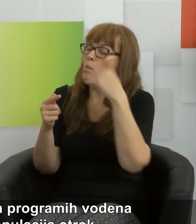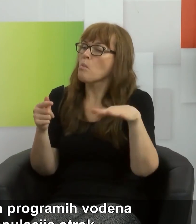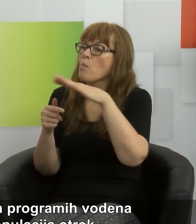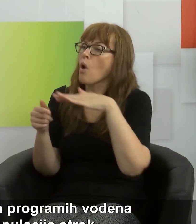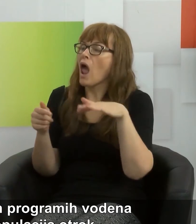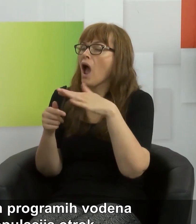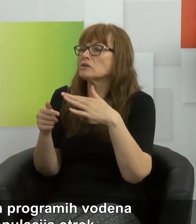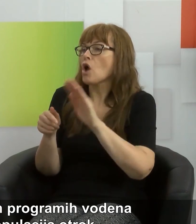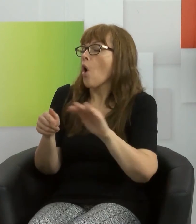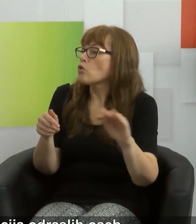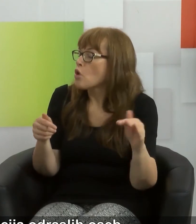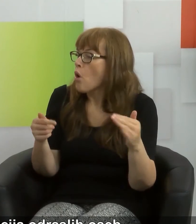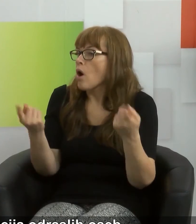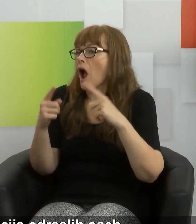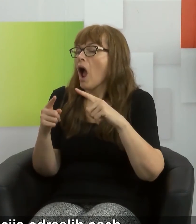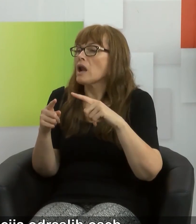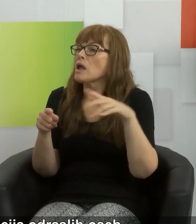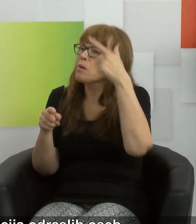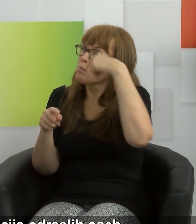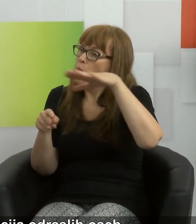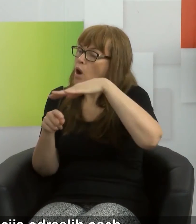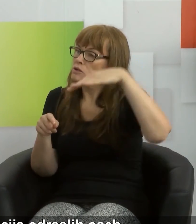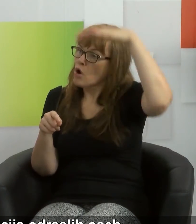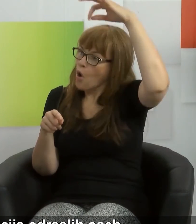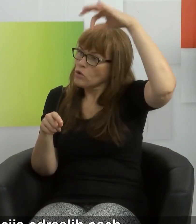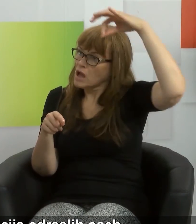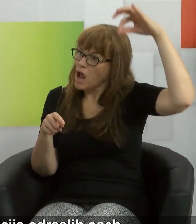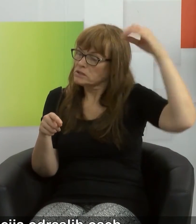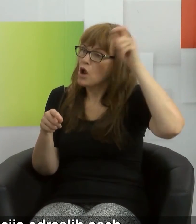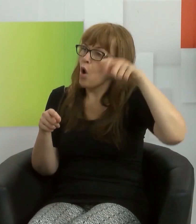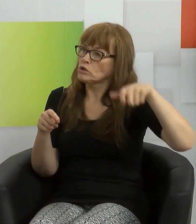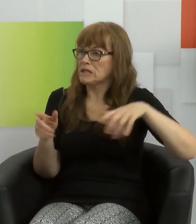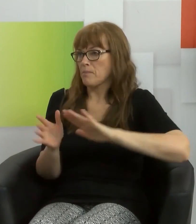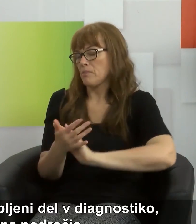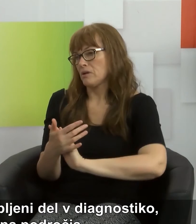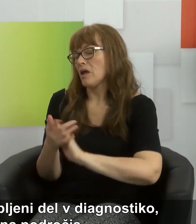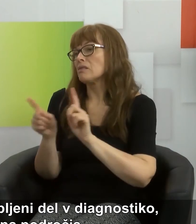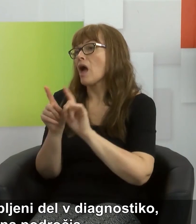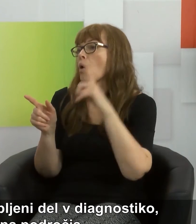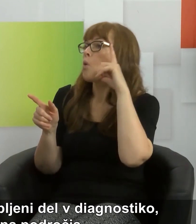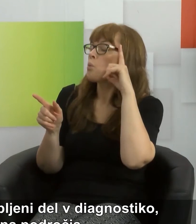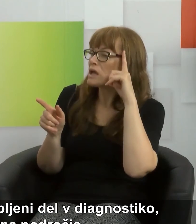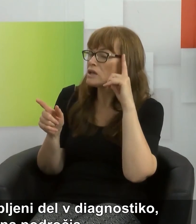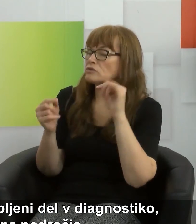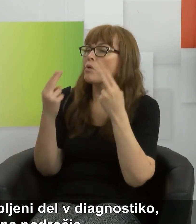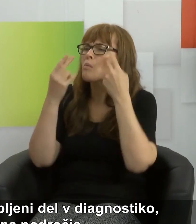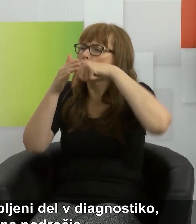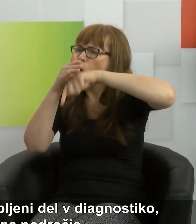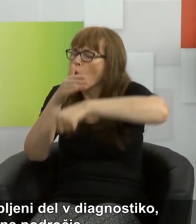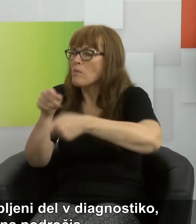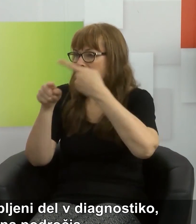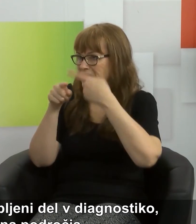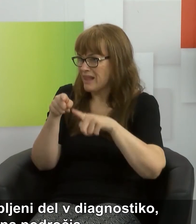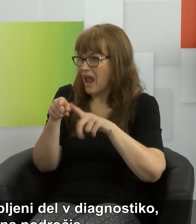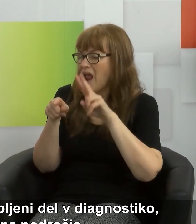populacija otrok, ali je lahko to populacija odraslih oseb. Tako da v bistvu je poglobljeni